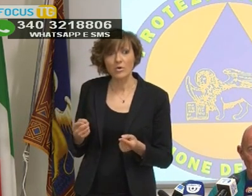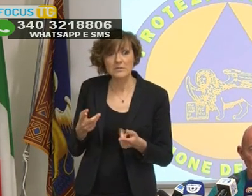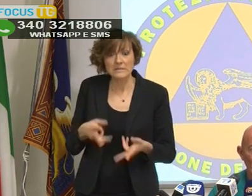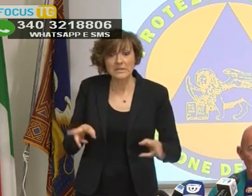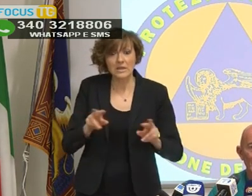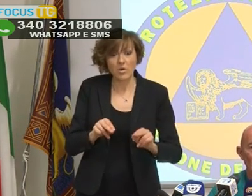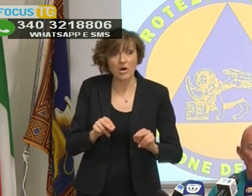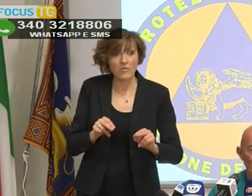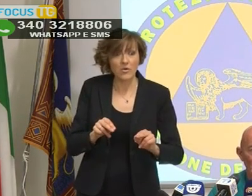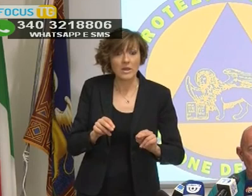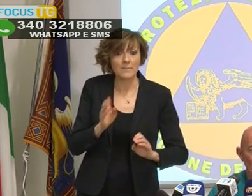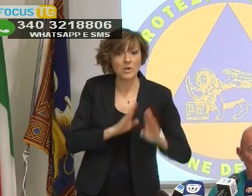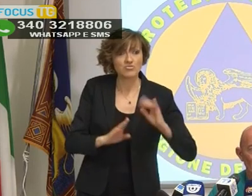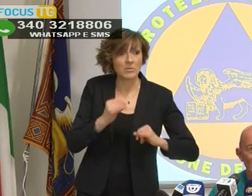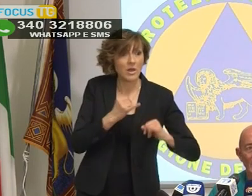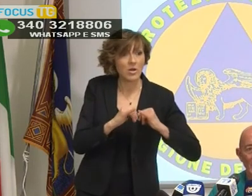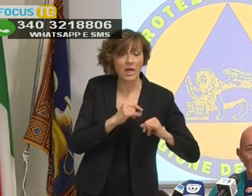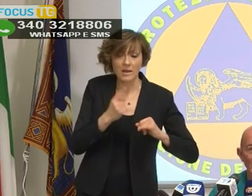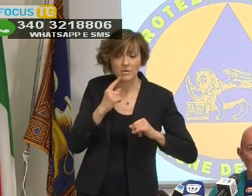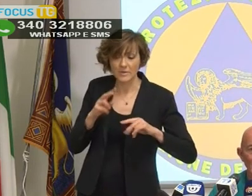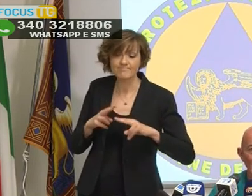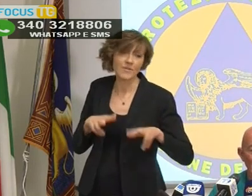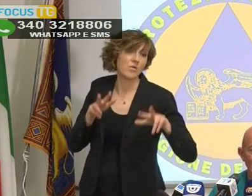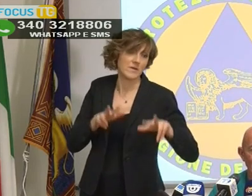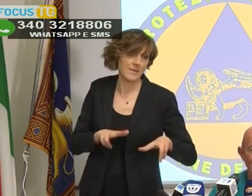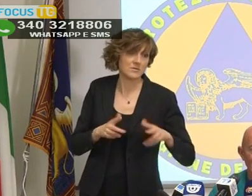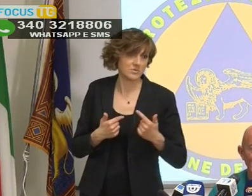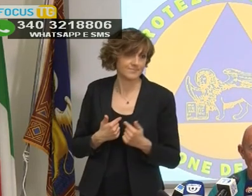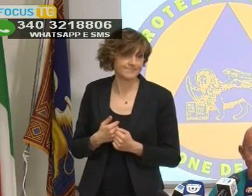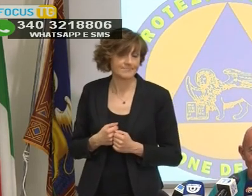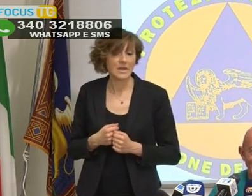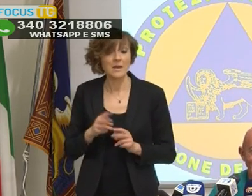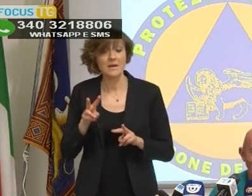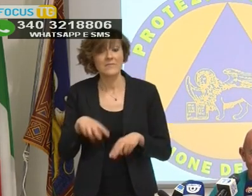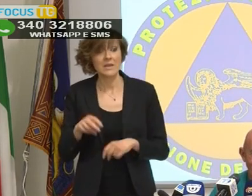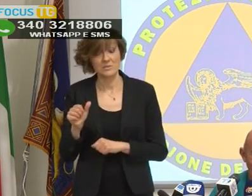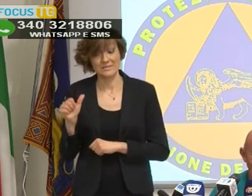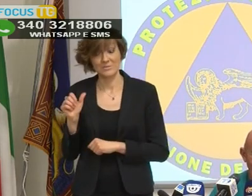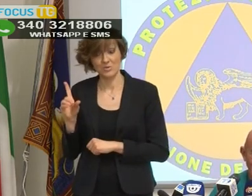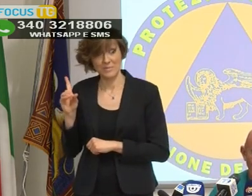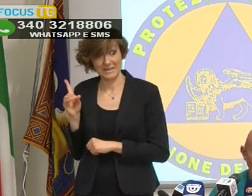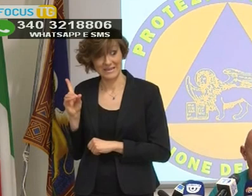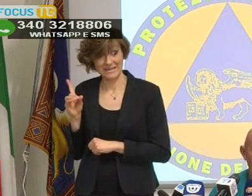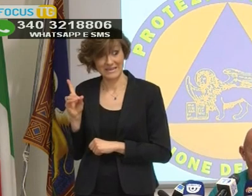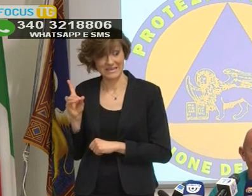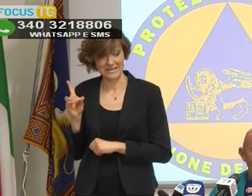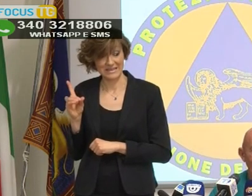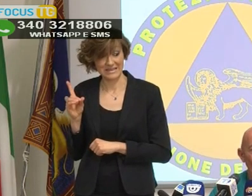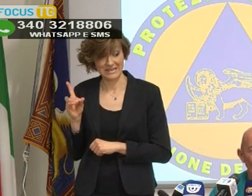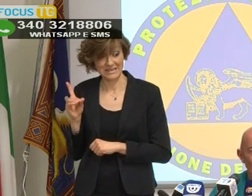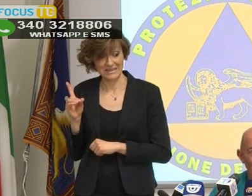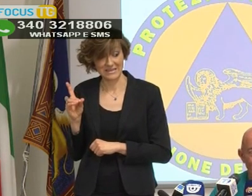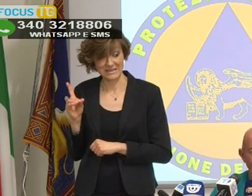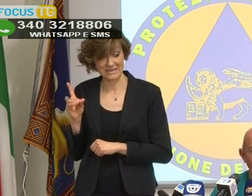in biologia molecolare. Non vi nascondo che sabato e domenica li abbiamo usati